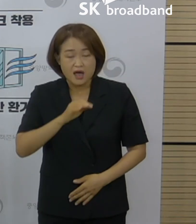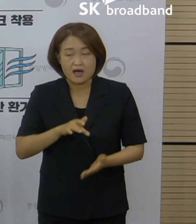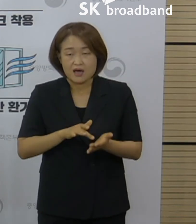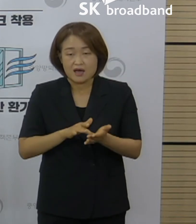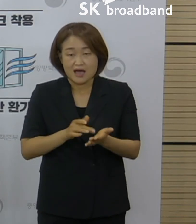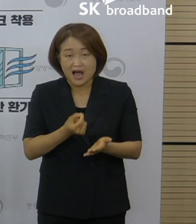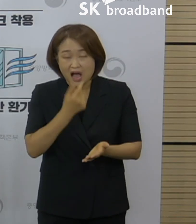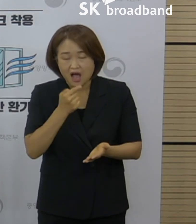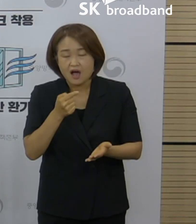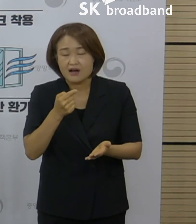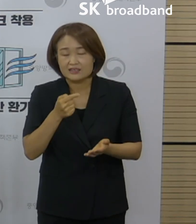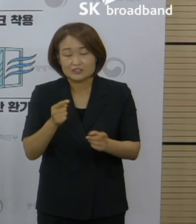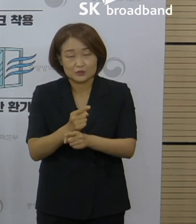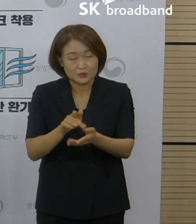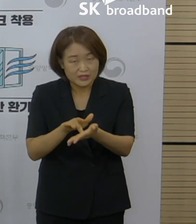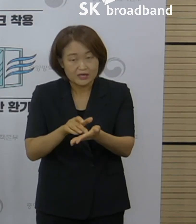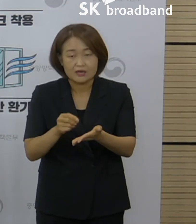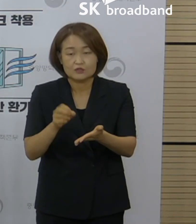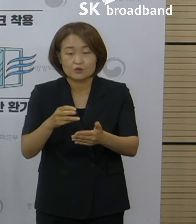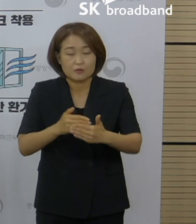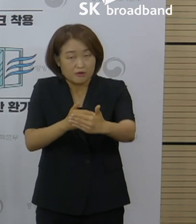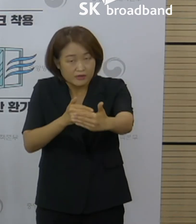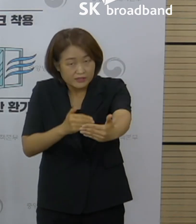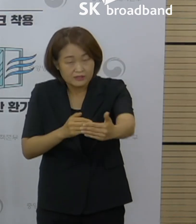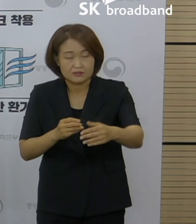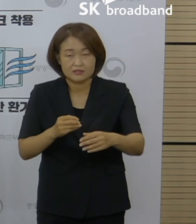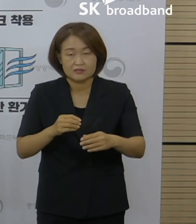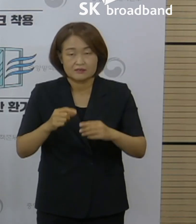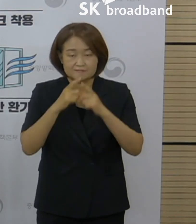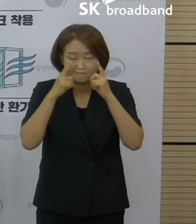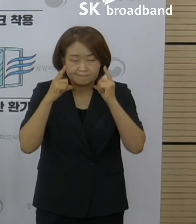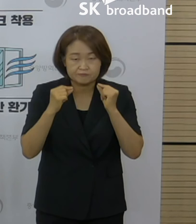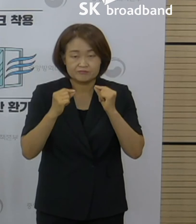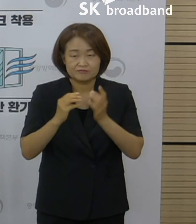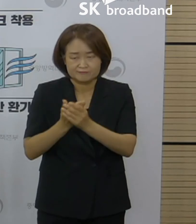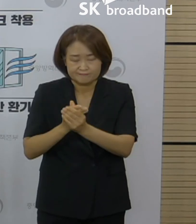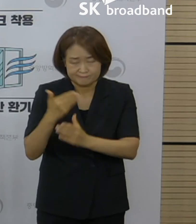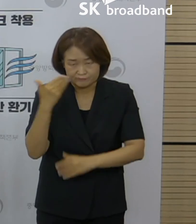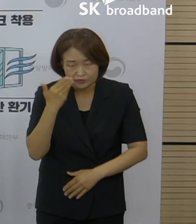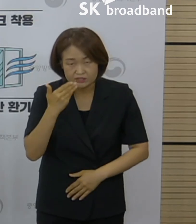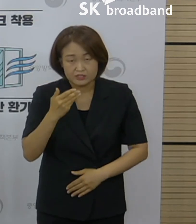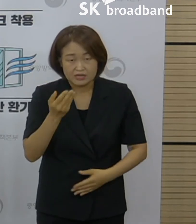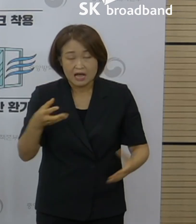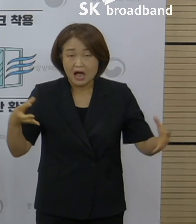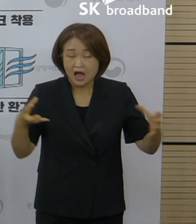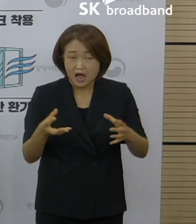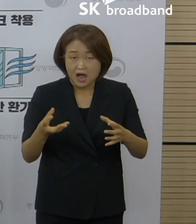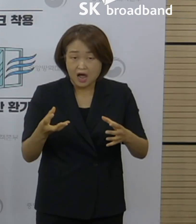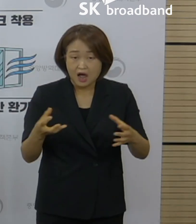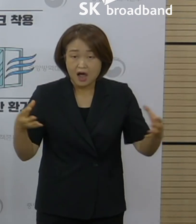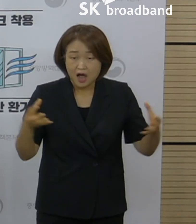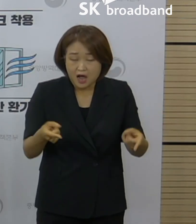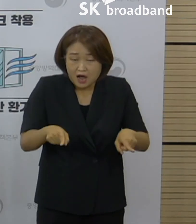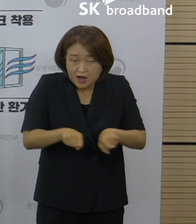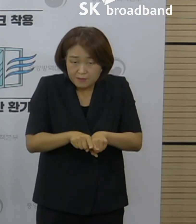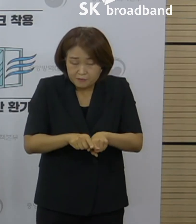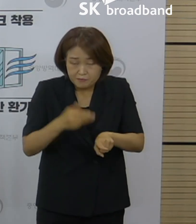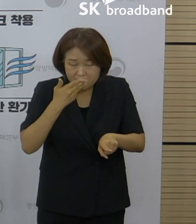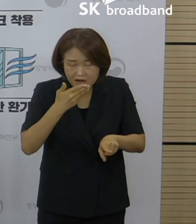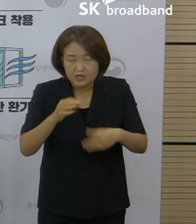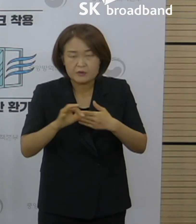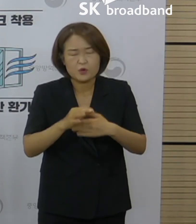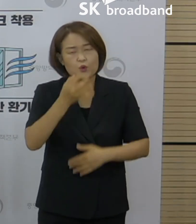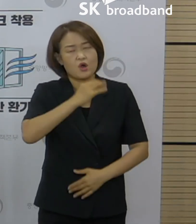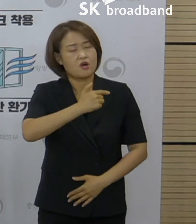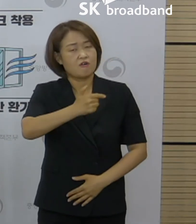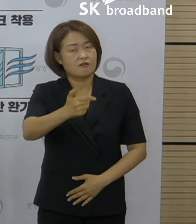거기에 여러 가지 거리 두기 등 방역 수칙이 더해진다면 한결 더 관리의 효과가 크다는 것을